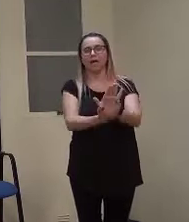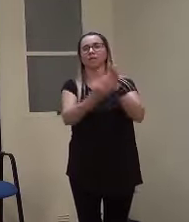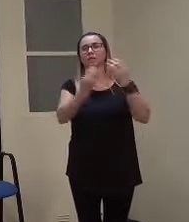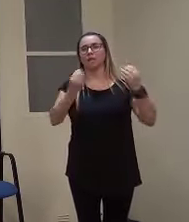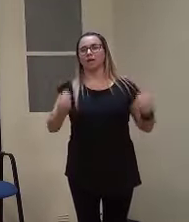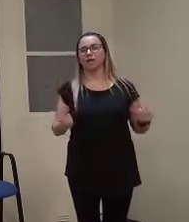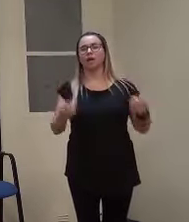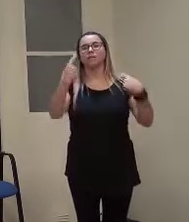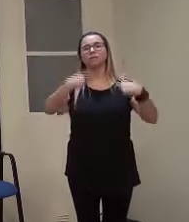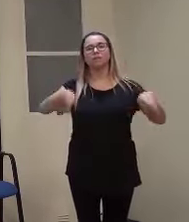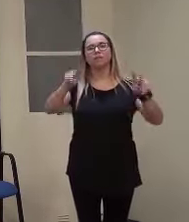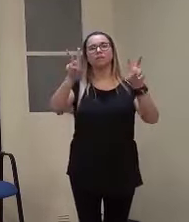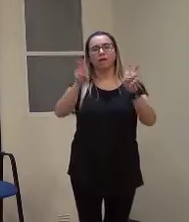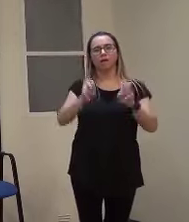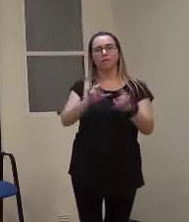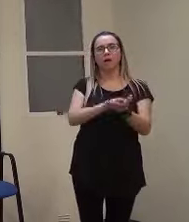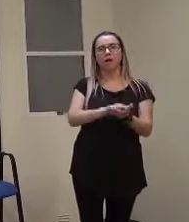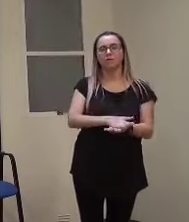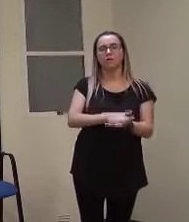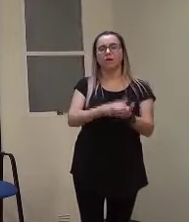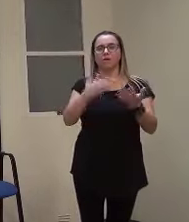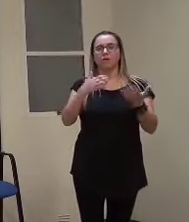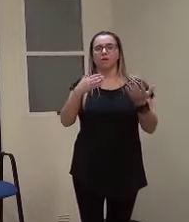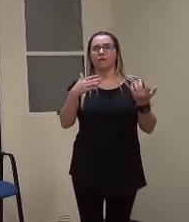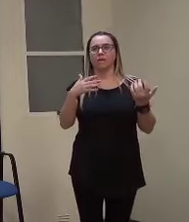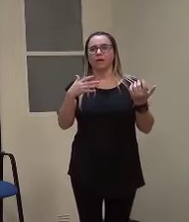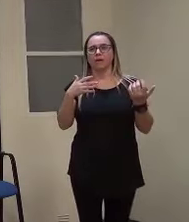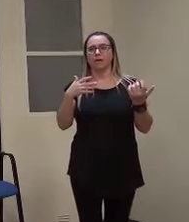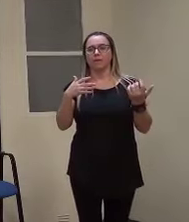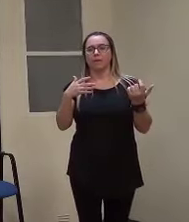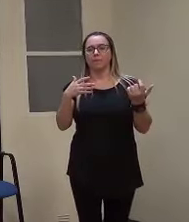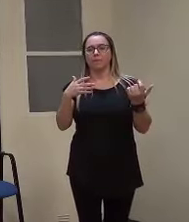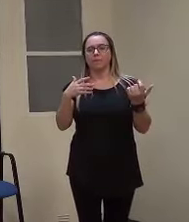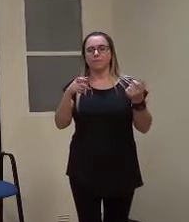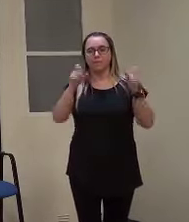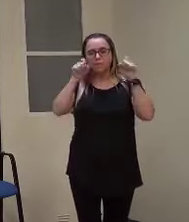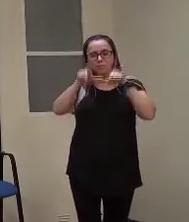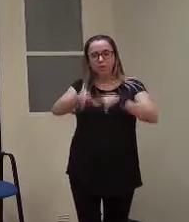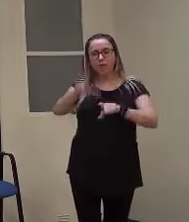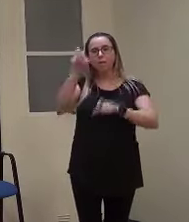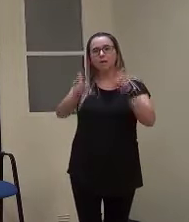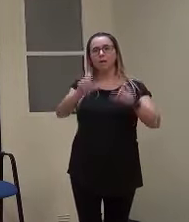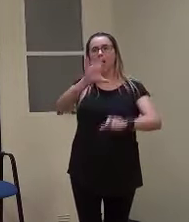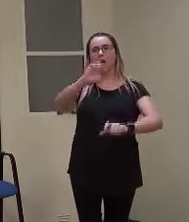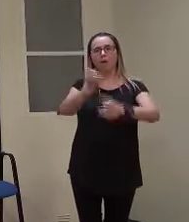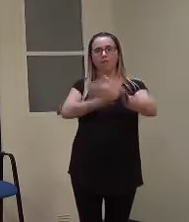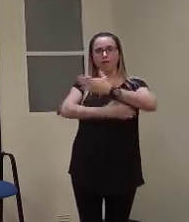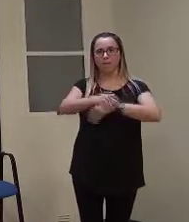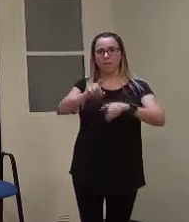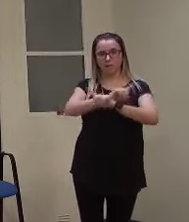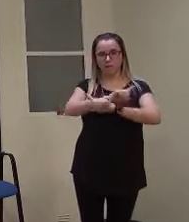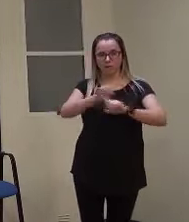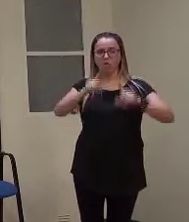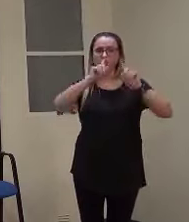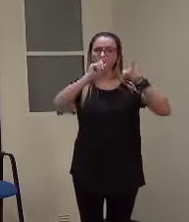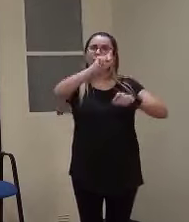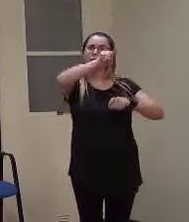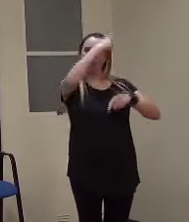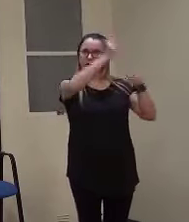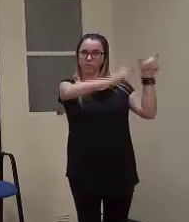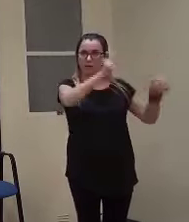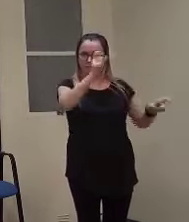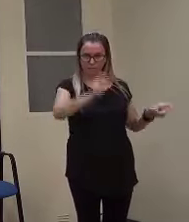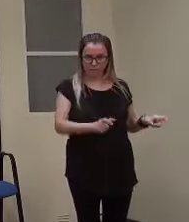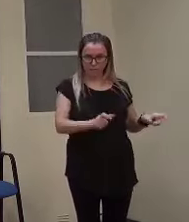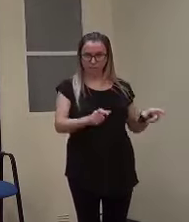y cuestiones que no sólo atañen a las personas con discapacidad sin embargo me